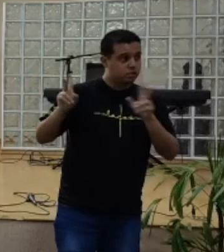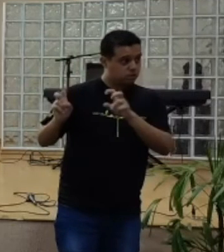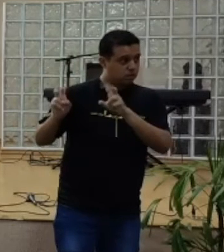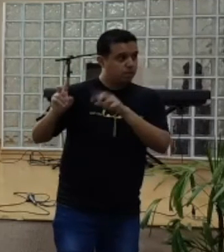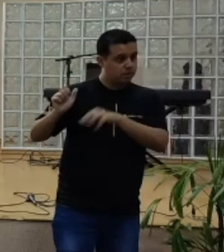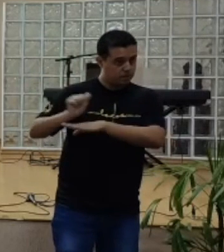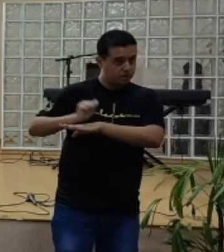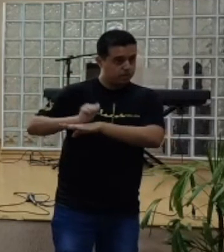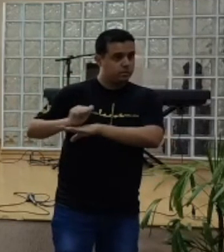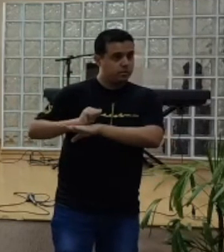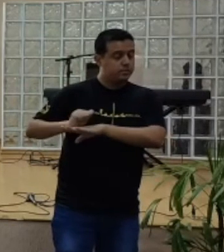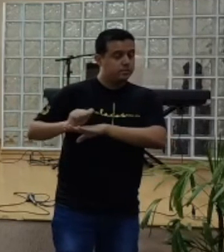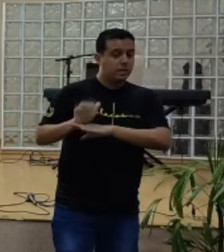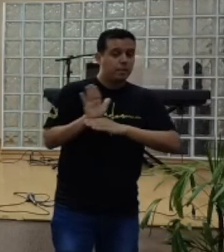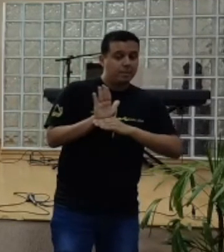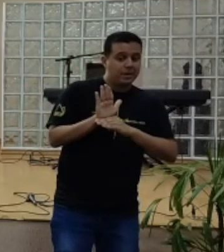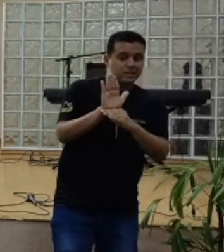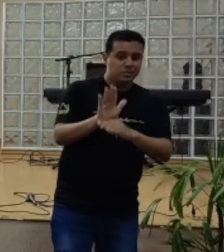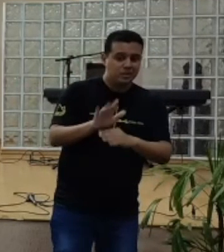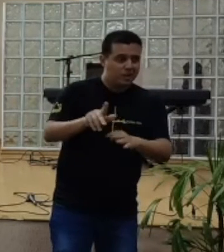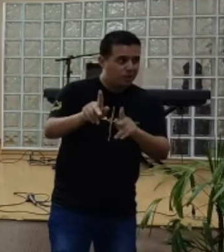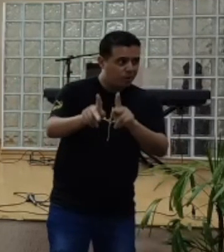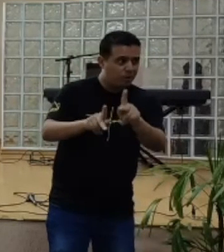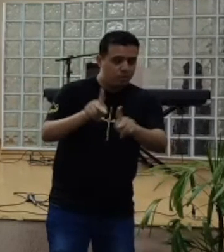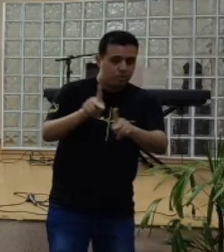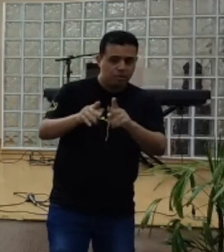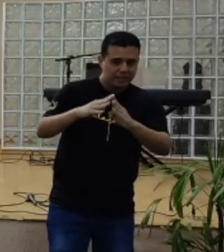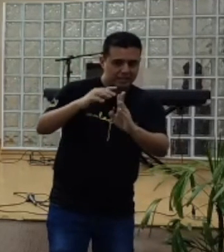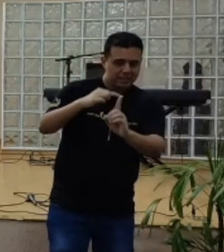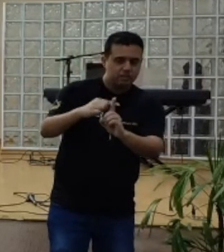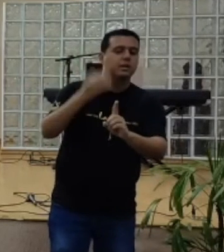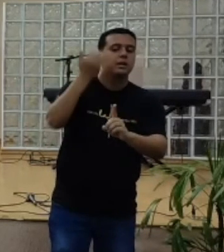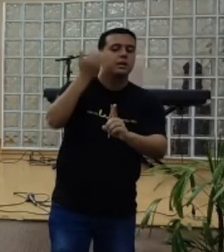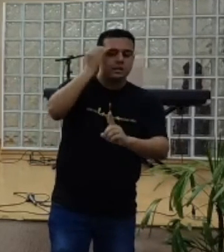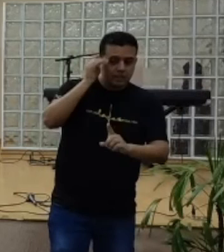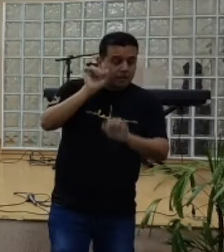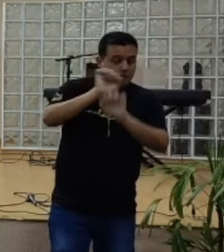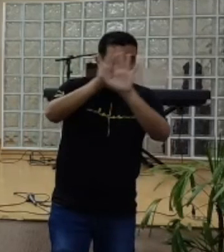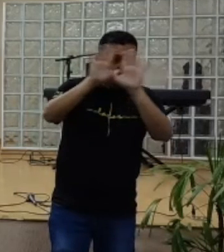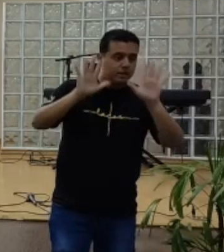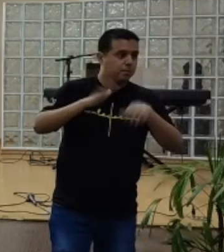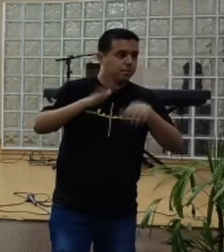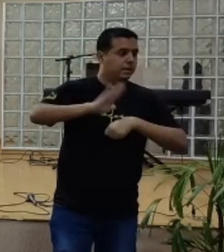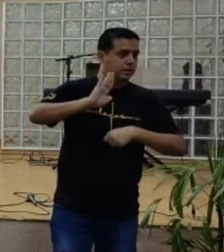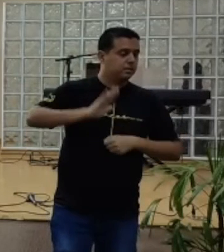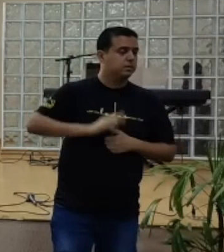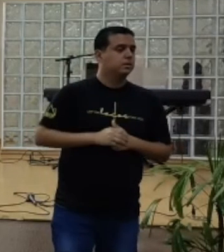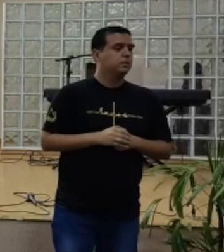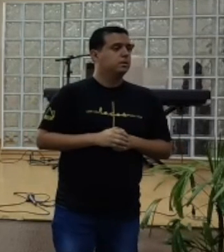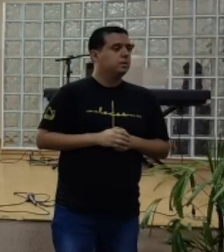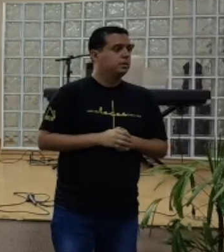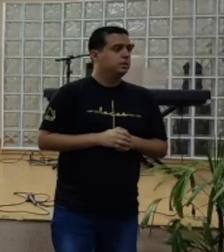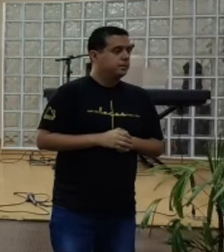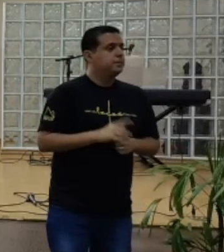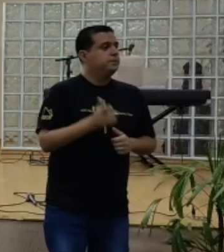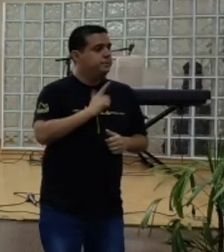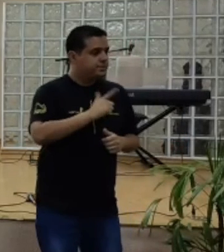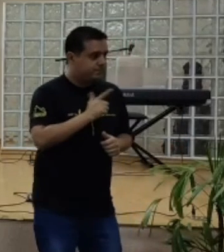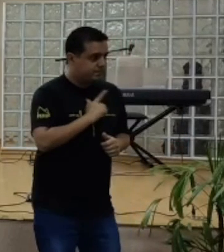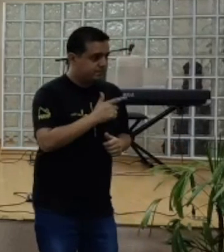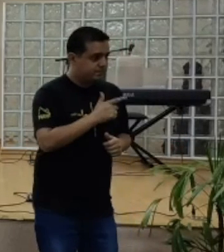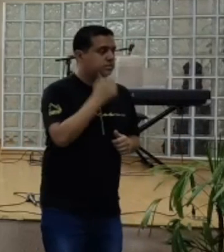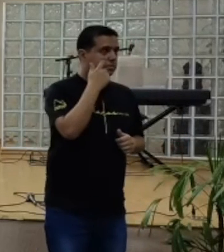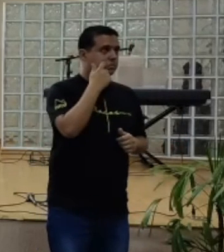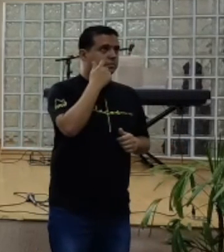pensassem um pouco mais. Então, eu diria que aí um último argumento em que envolve Abraão, Sara, Agar,